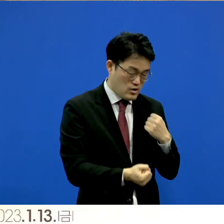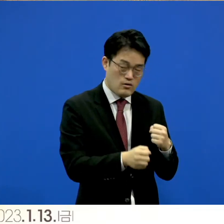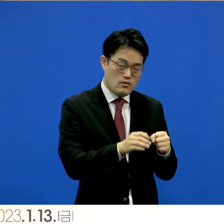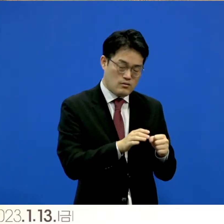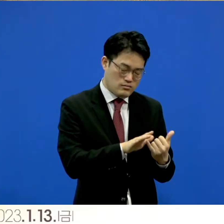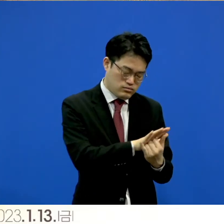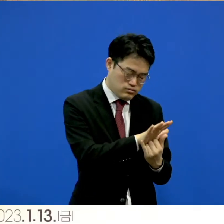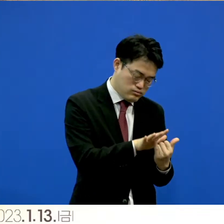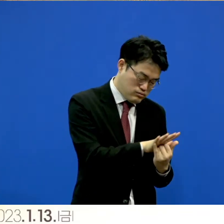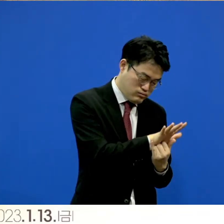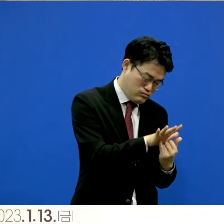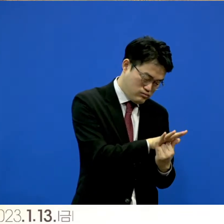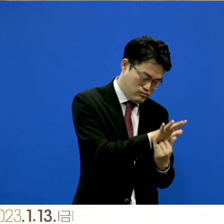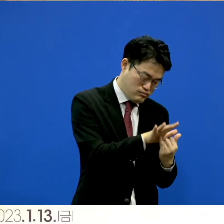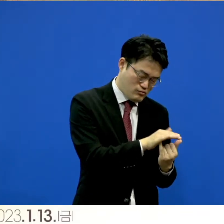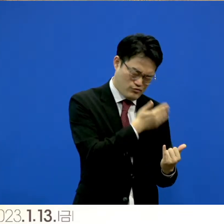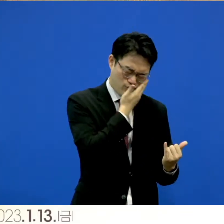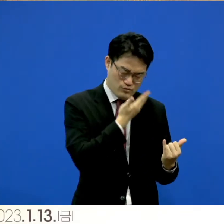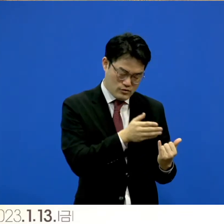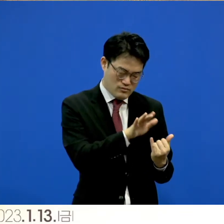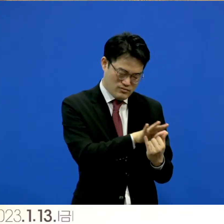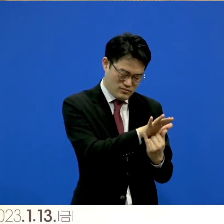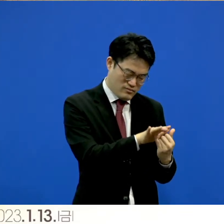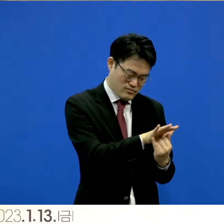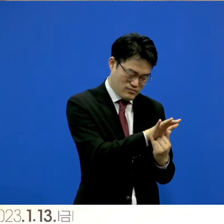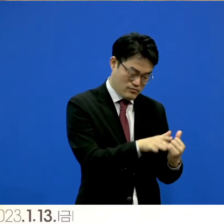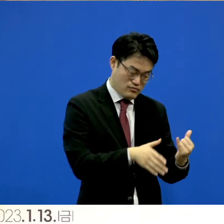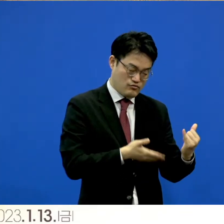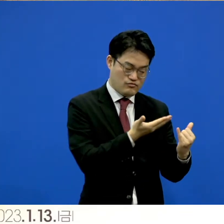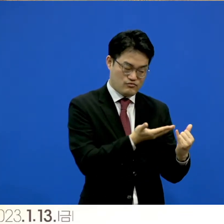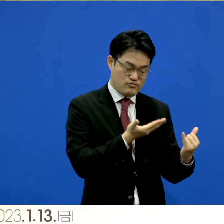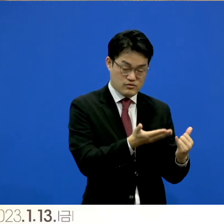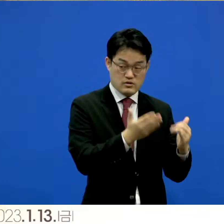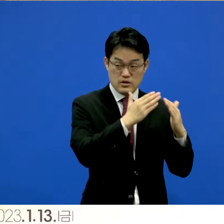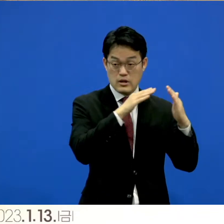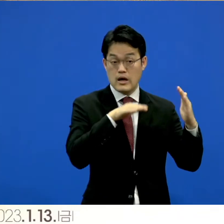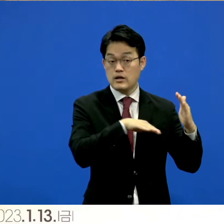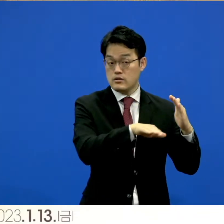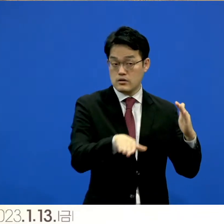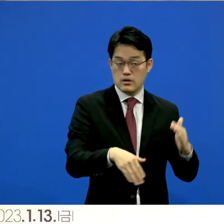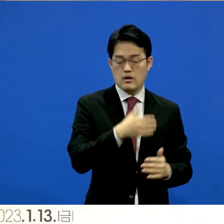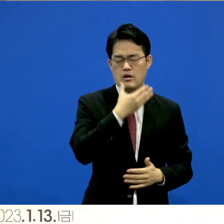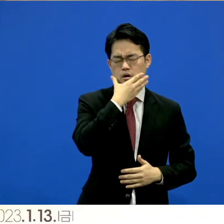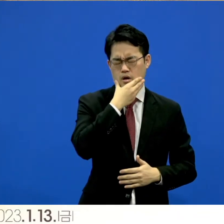가장 존귀한 자로 환대하는 그 가정, 그 가정은 정말 복된 가정이죠.